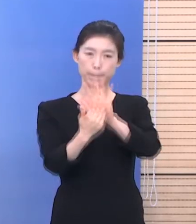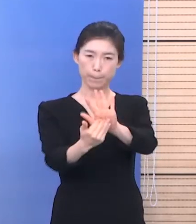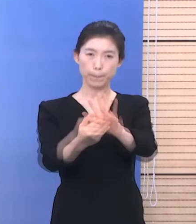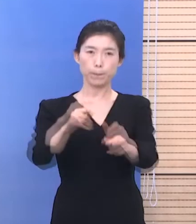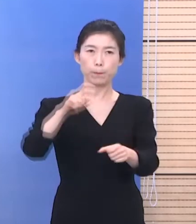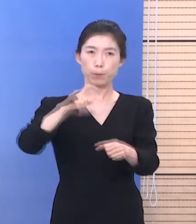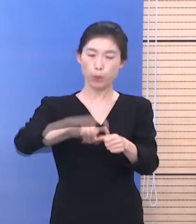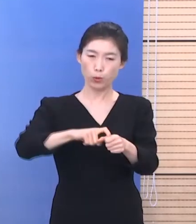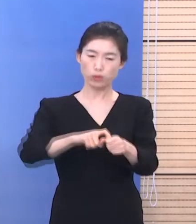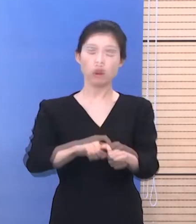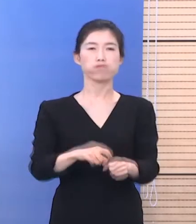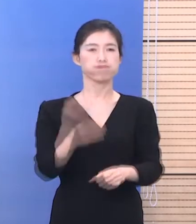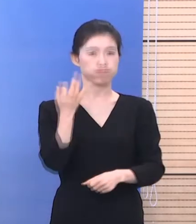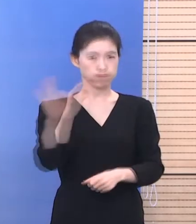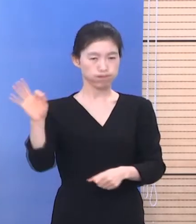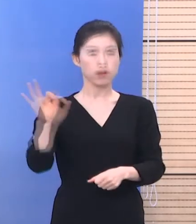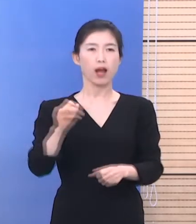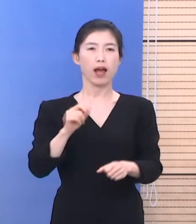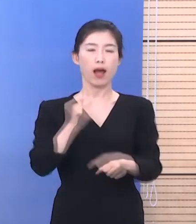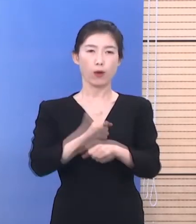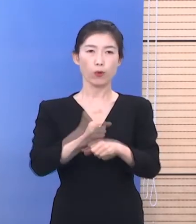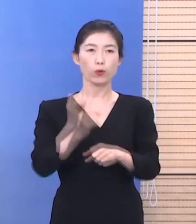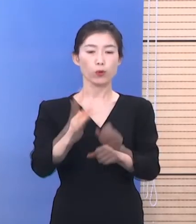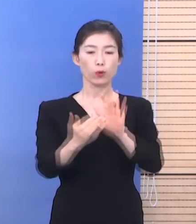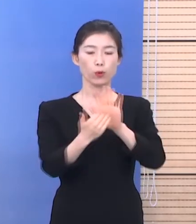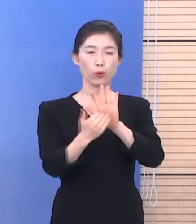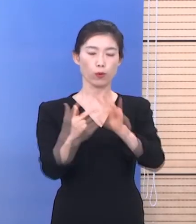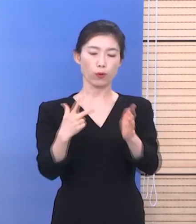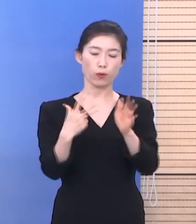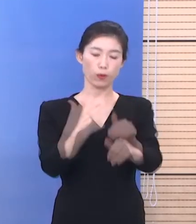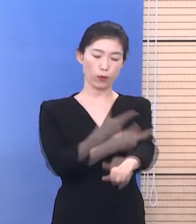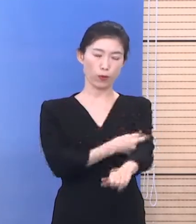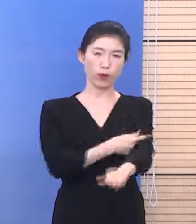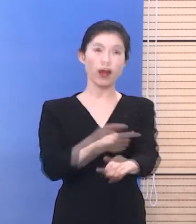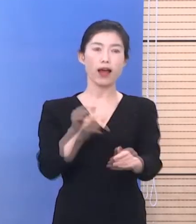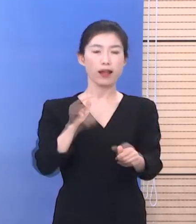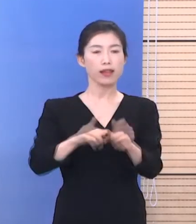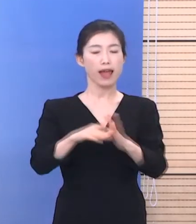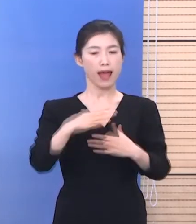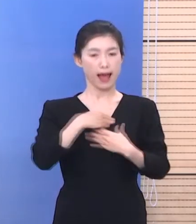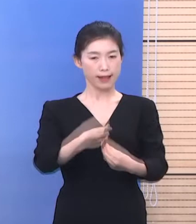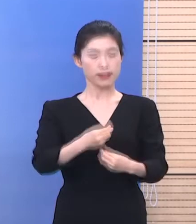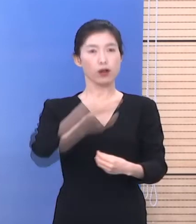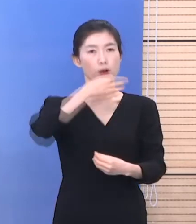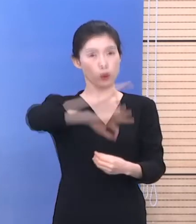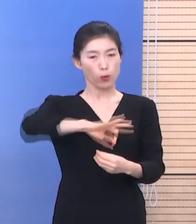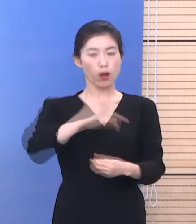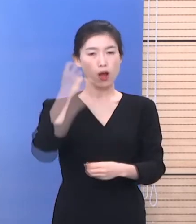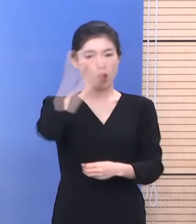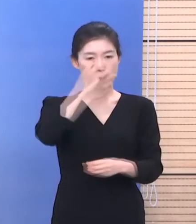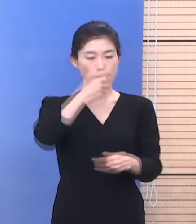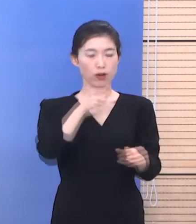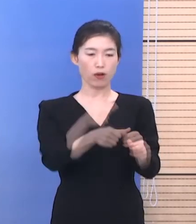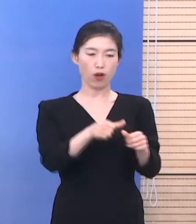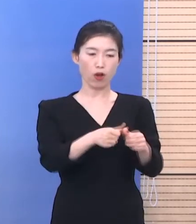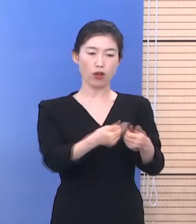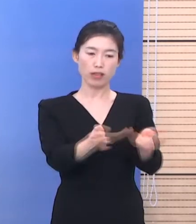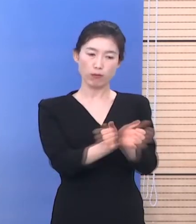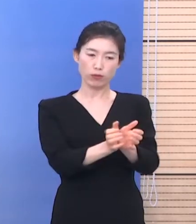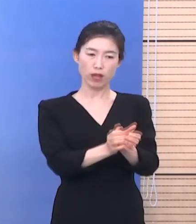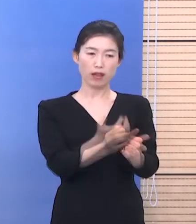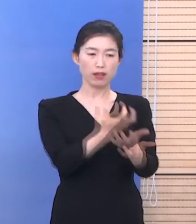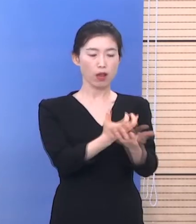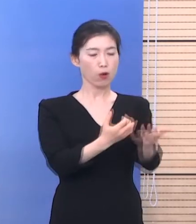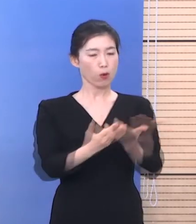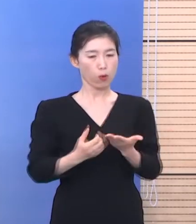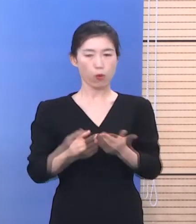필요성이 인정되고 코로나19 백신의 안전성, 효과성 검증 자문단의 자문 결과를 종합할